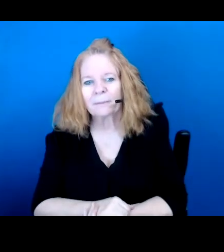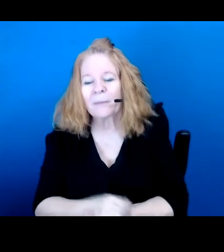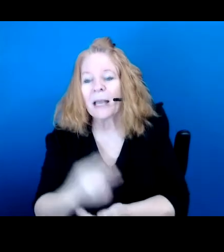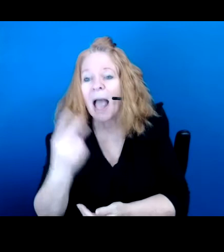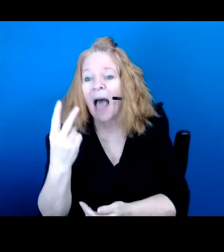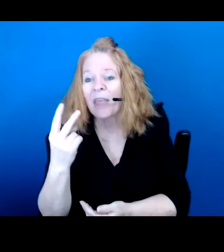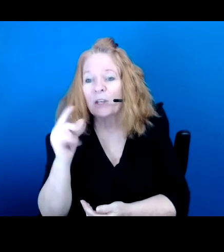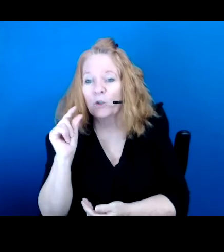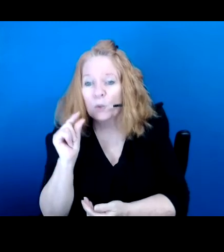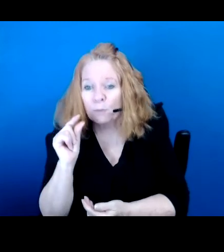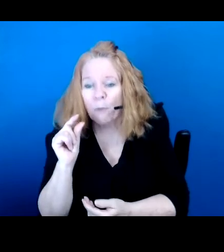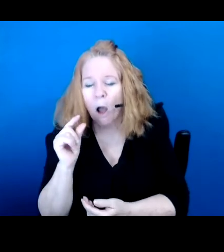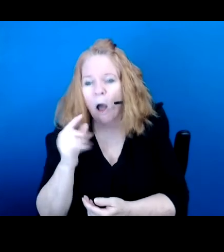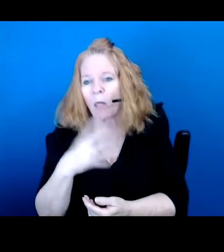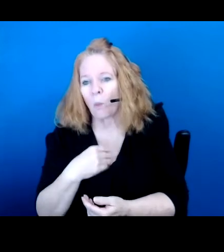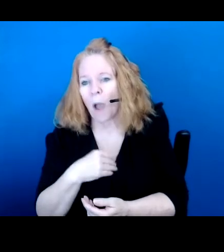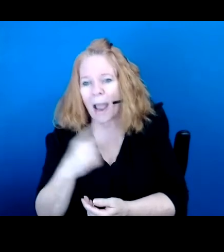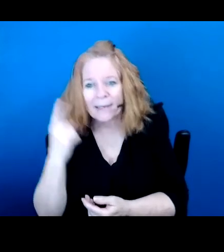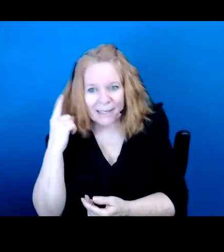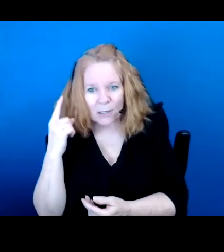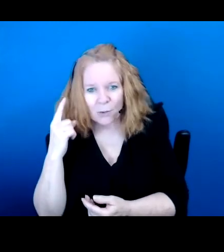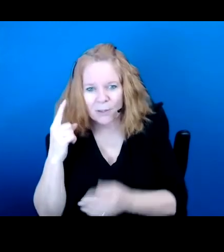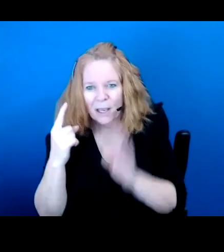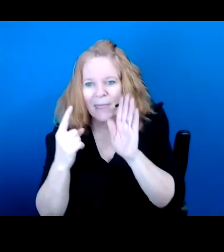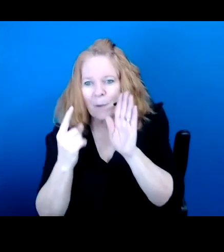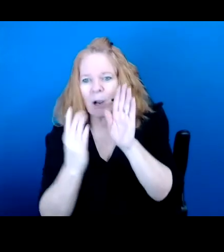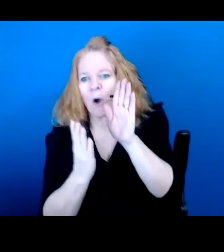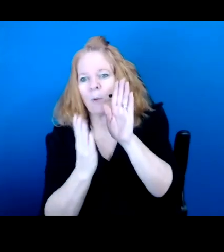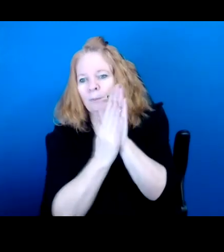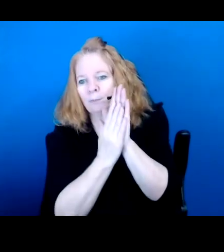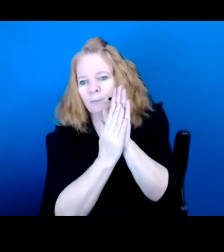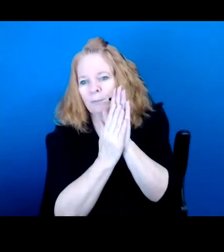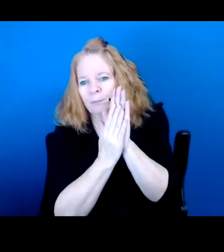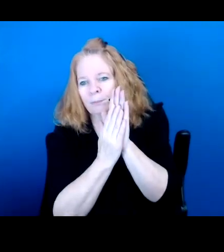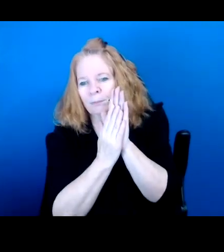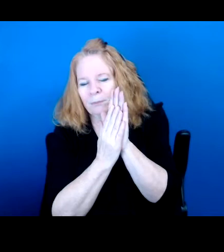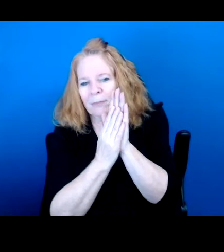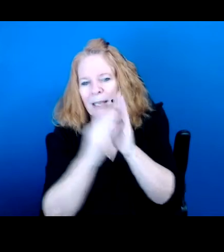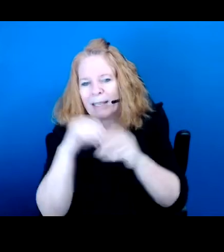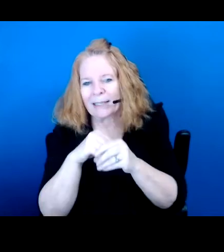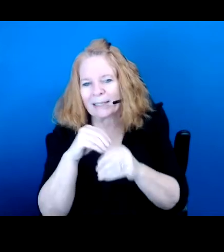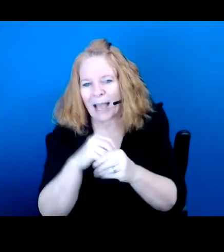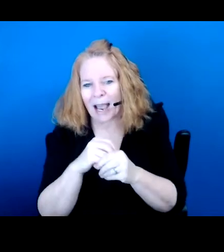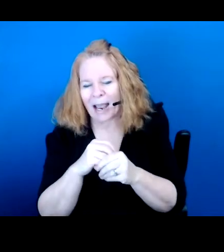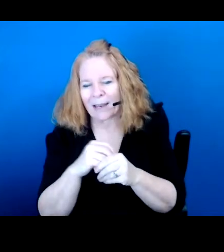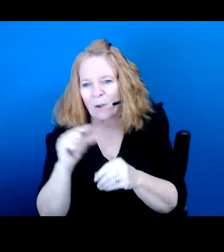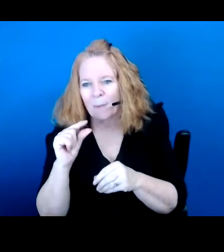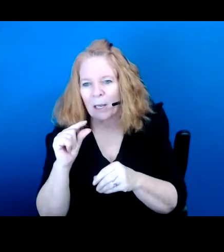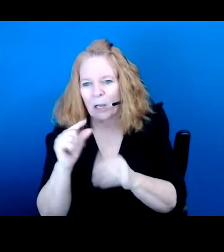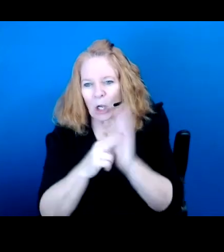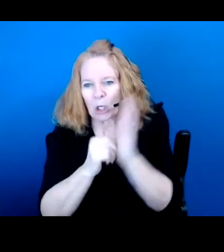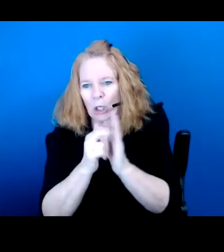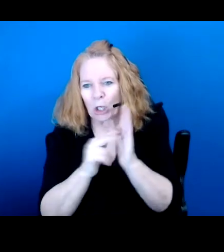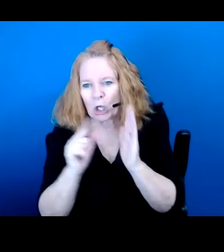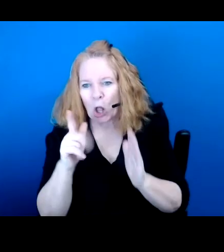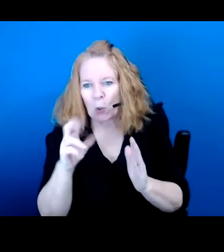papel negras para la parte negra ahora tenemos también pedacitos blancos que van por dentro